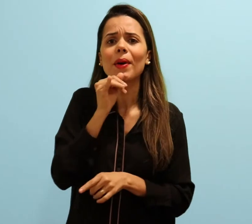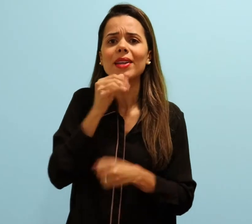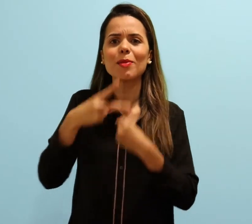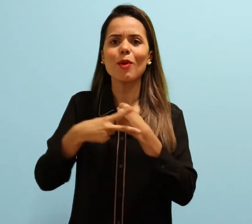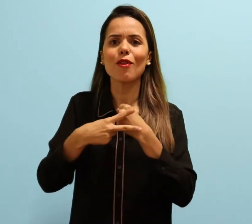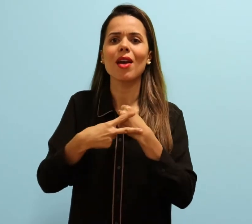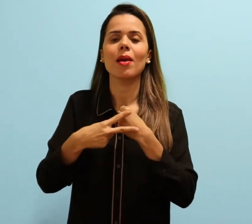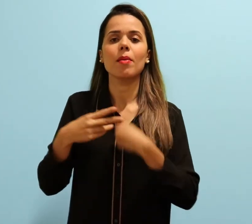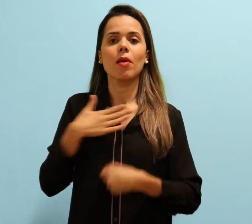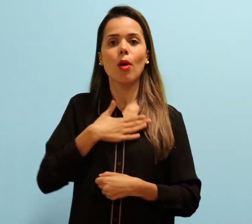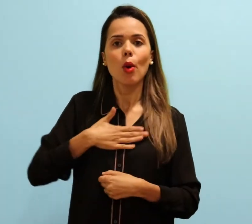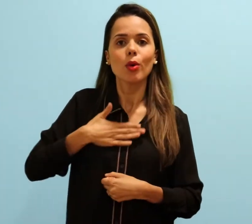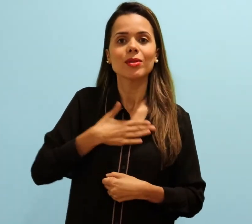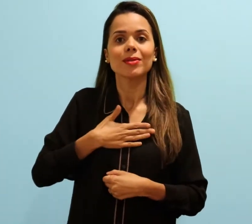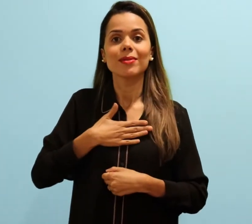gostar, trabalhar,